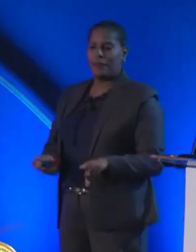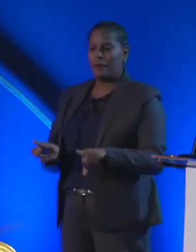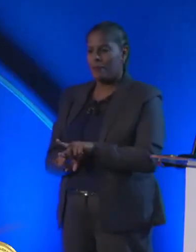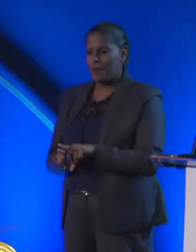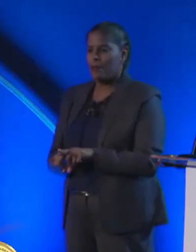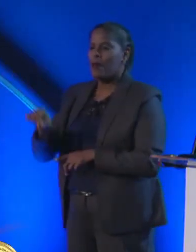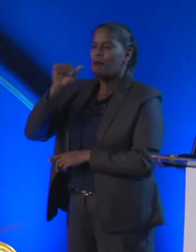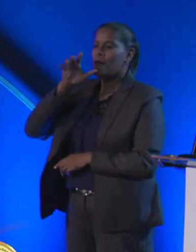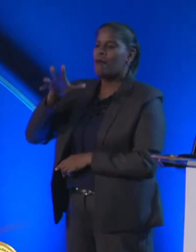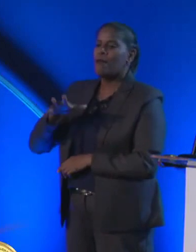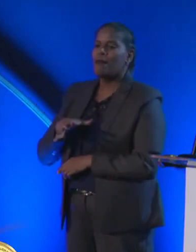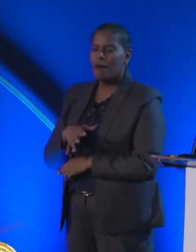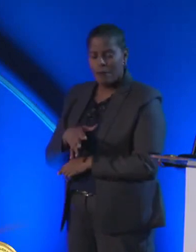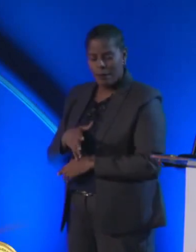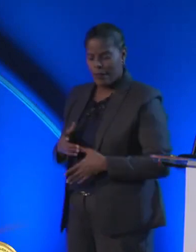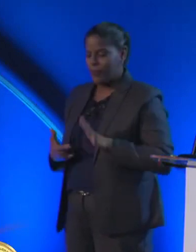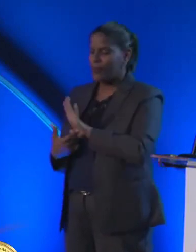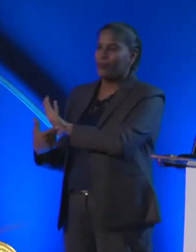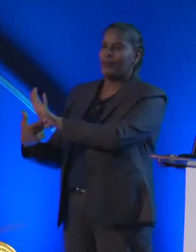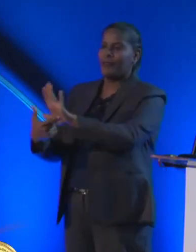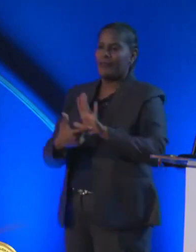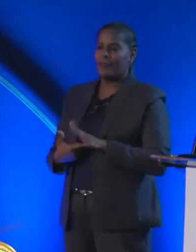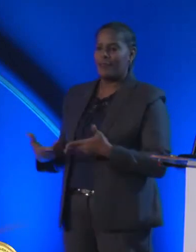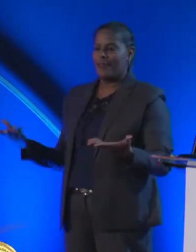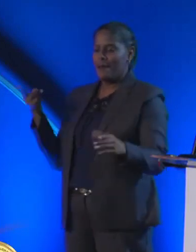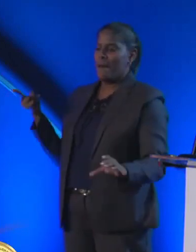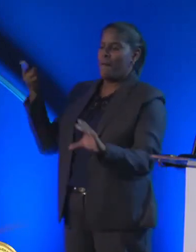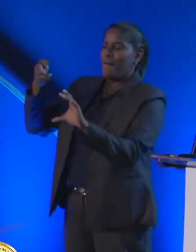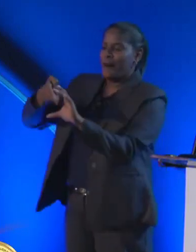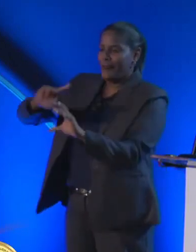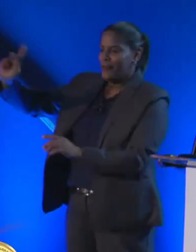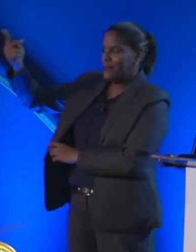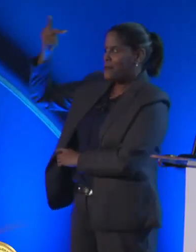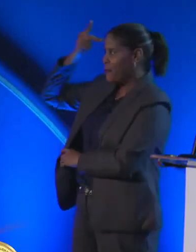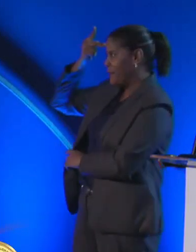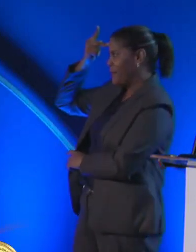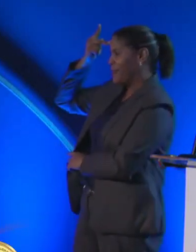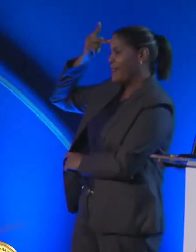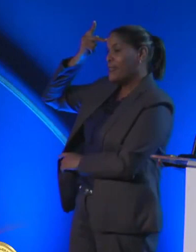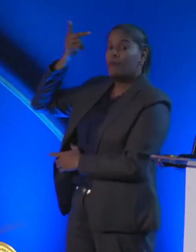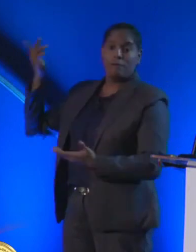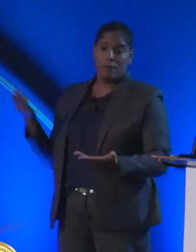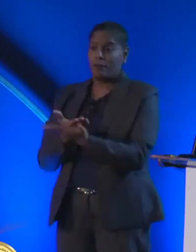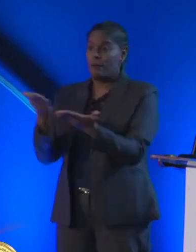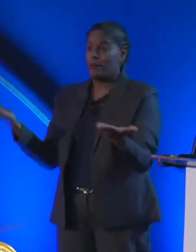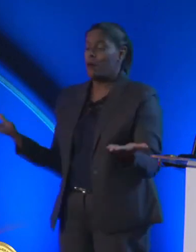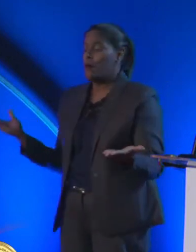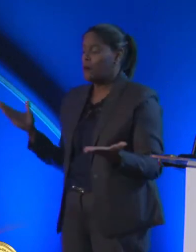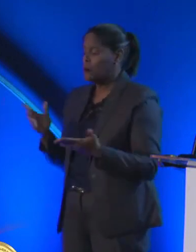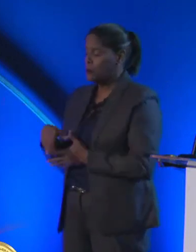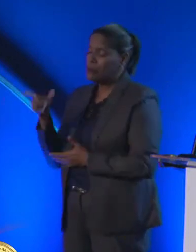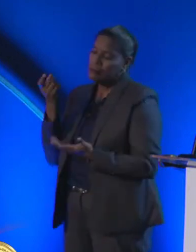a las mujeres destacada en participación política como pueden ustedes